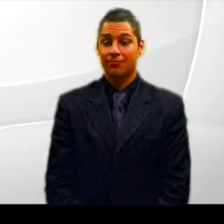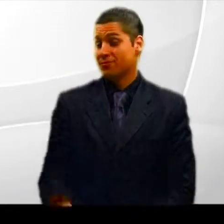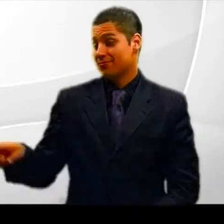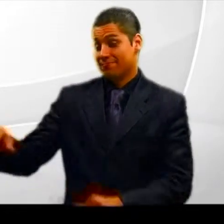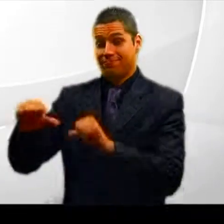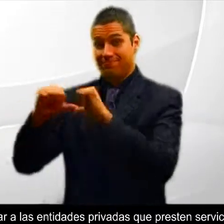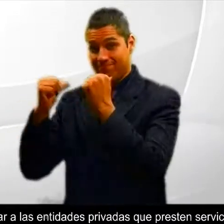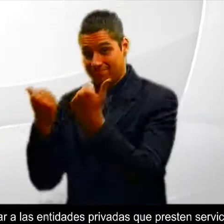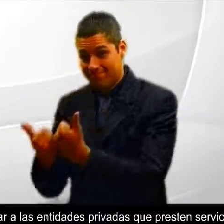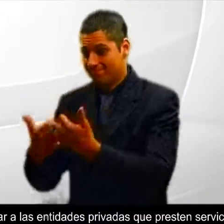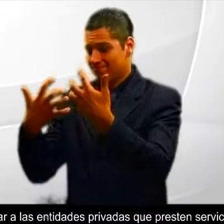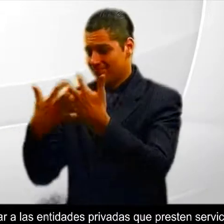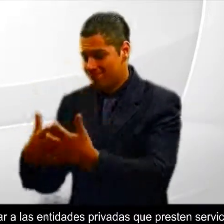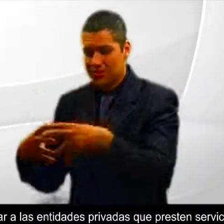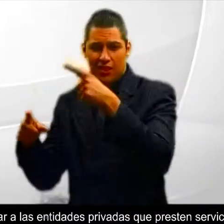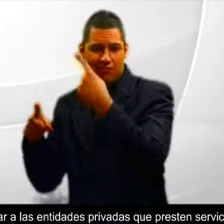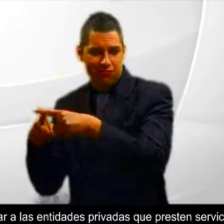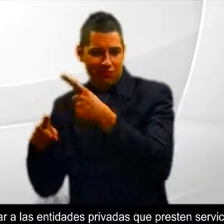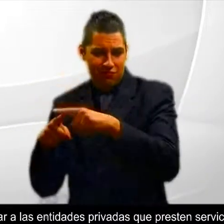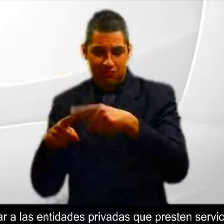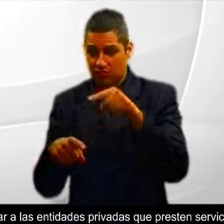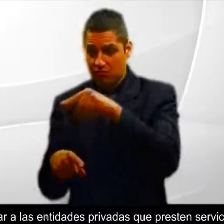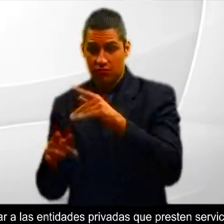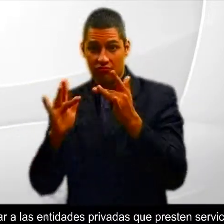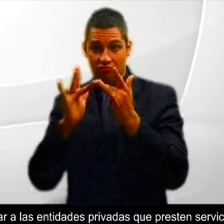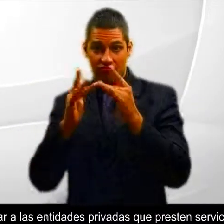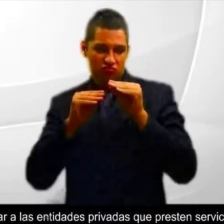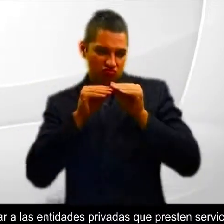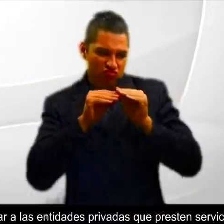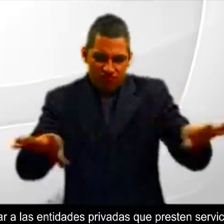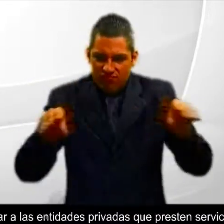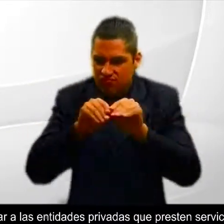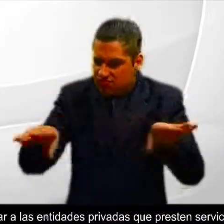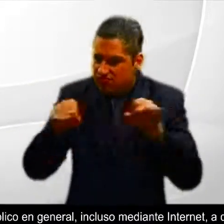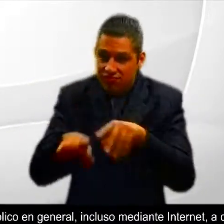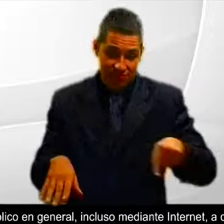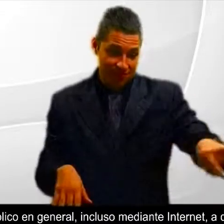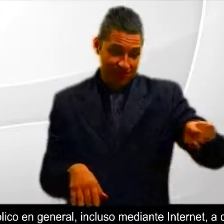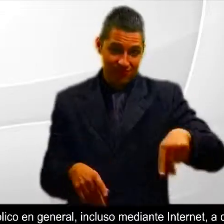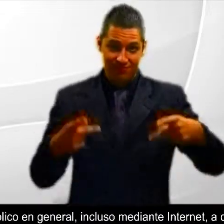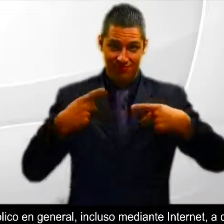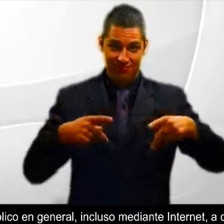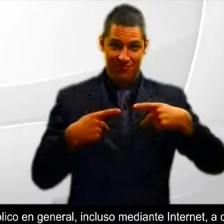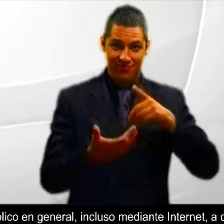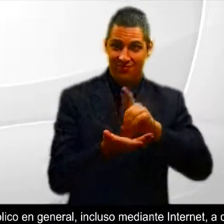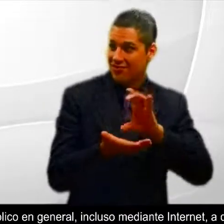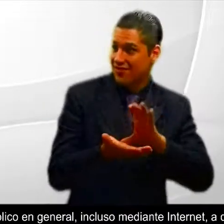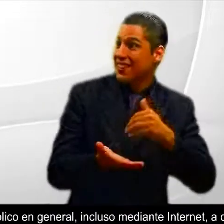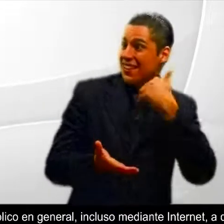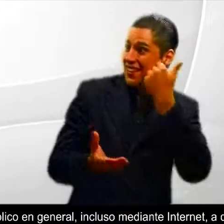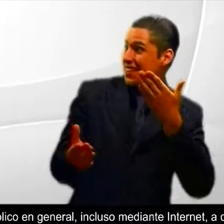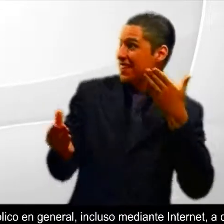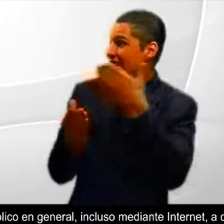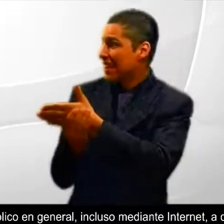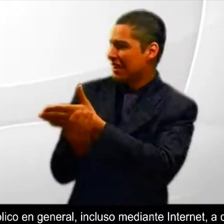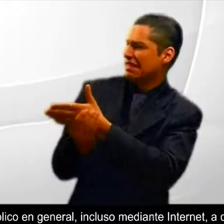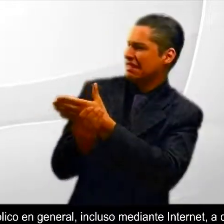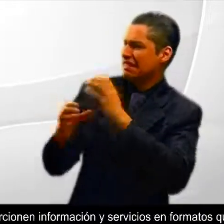c. alentar a las entidades privadas que presten servicios al público en general, incluso mediante internet a que